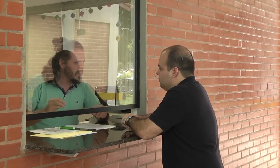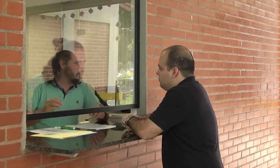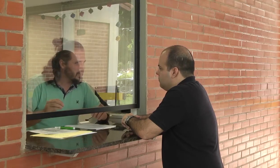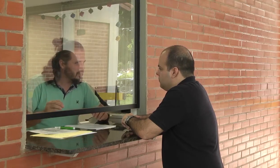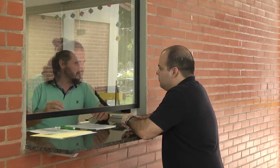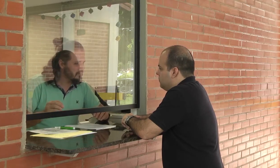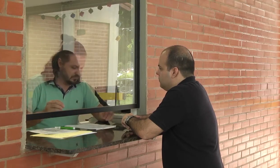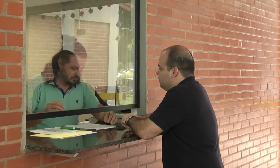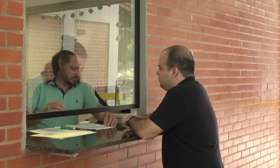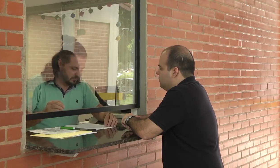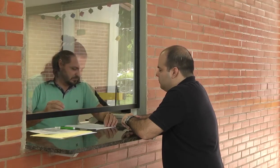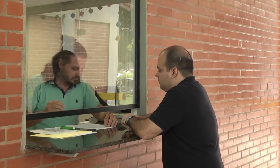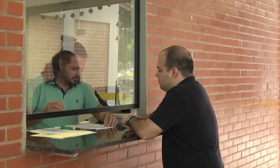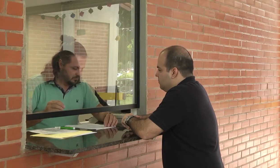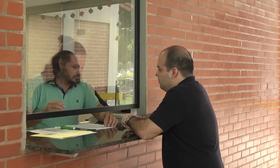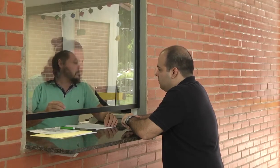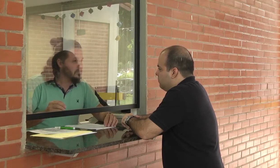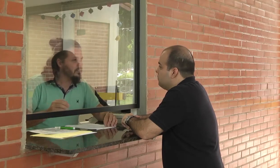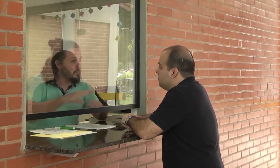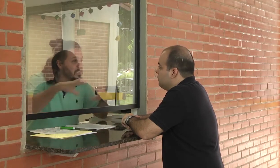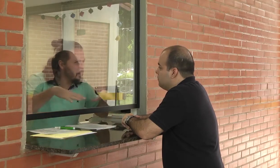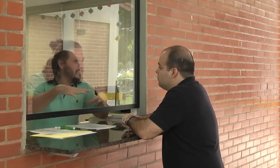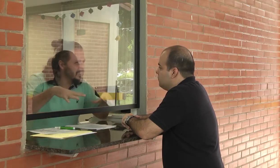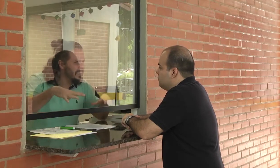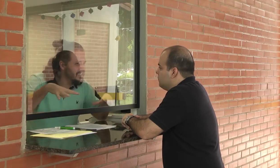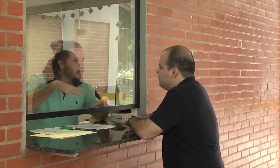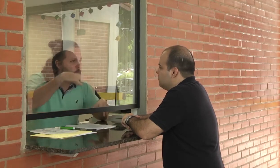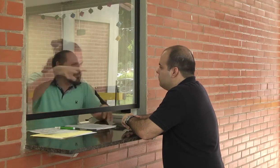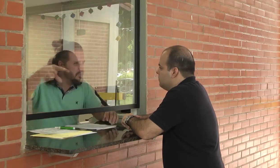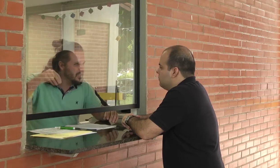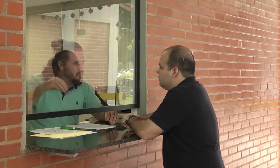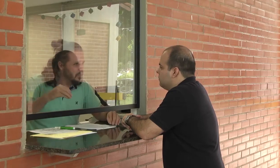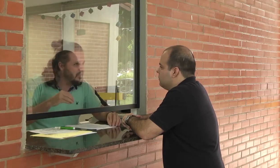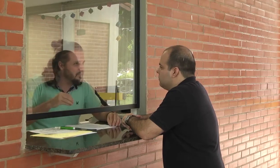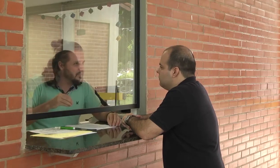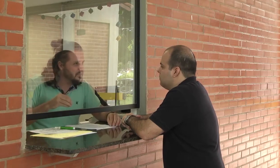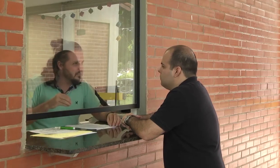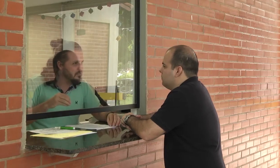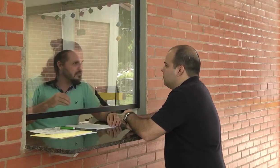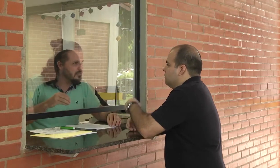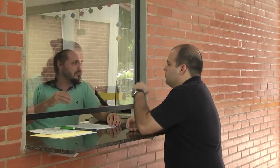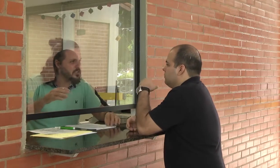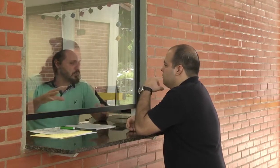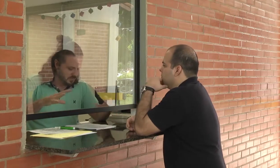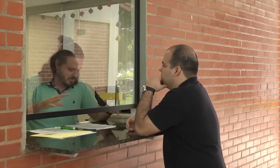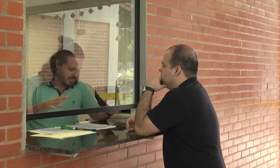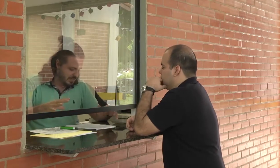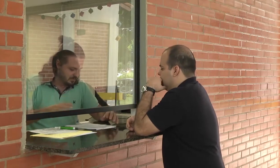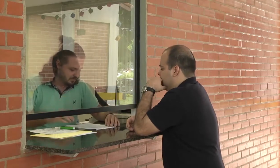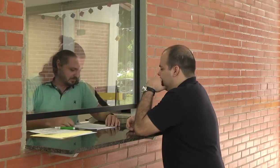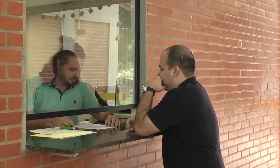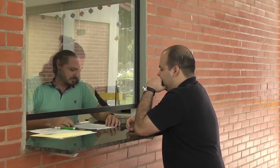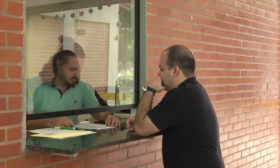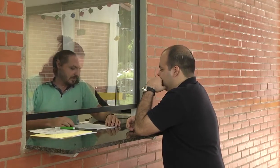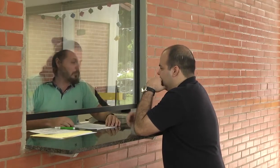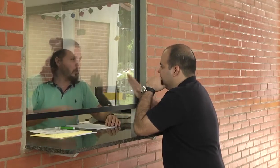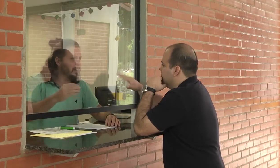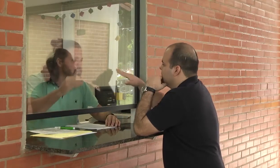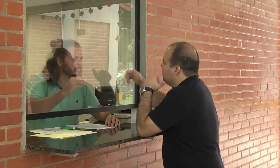NAPNI? Que vai fazer a apresentação pra você do IFES. Vai te mostrar... Bom, aí você